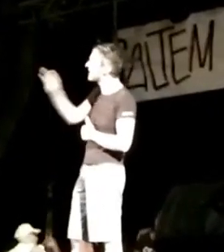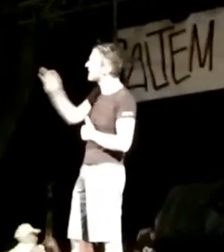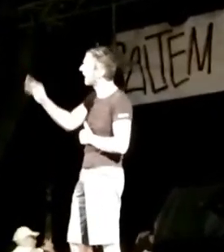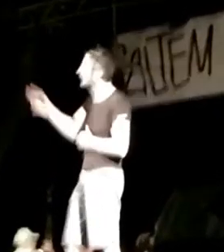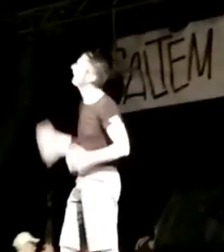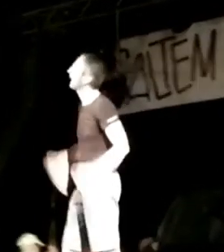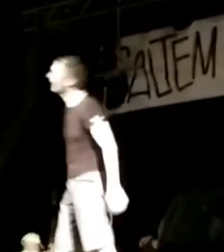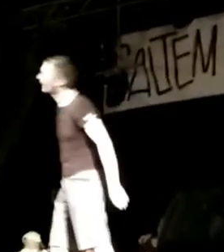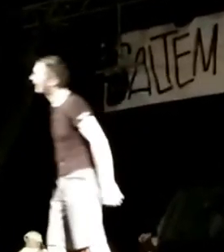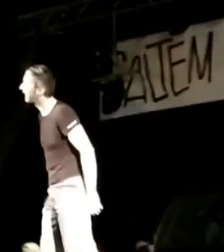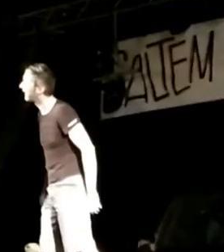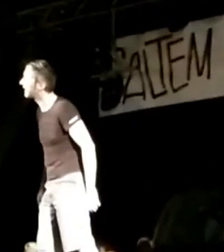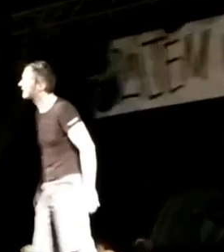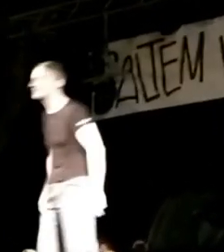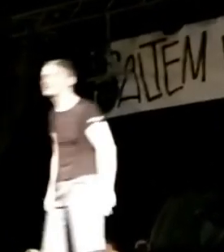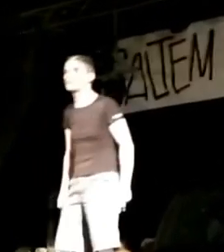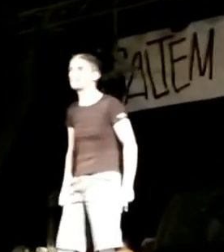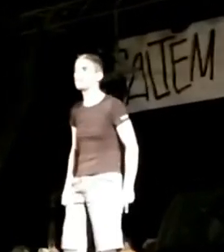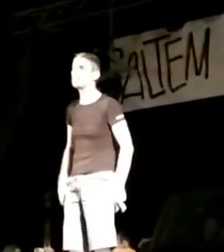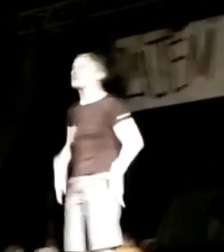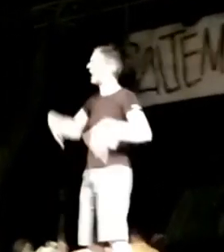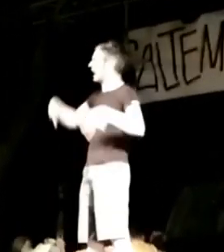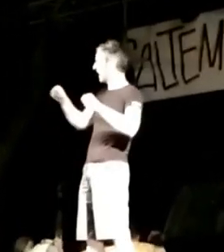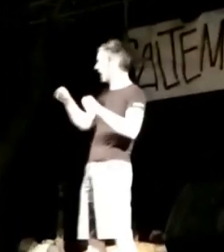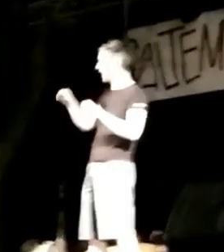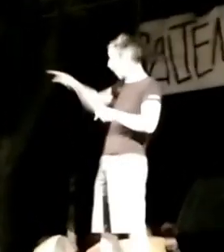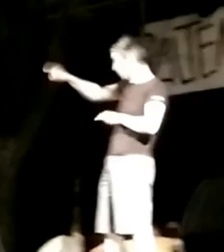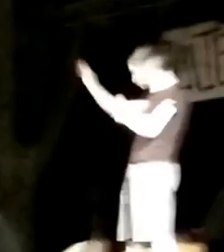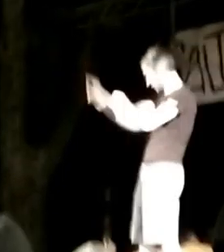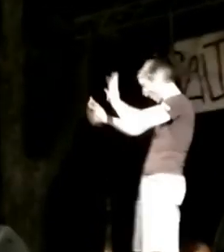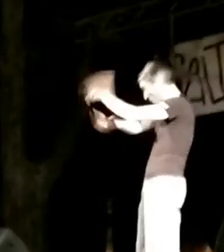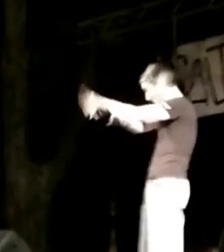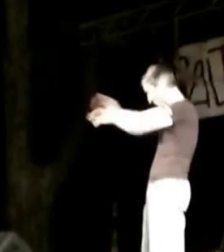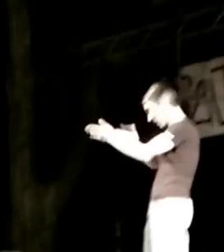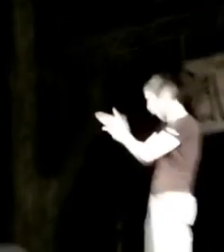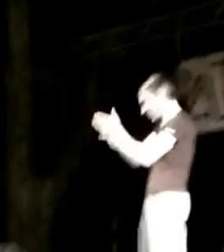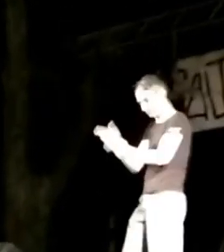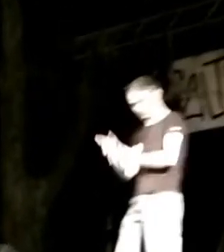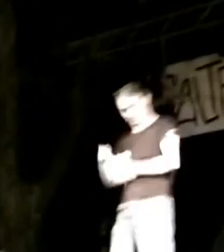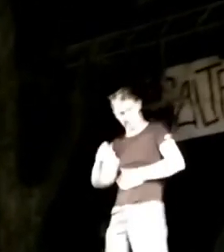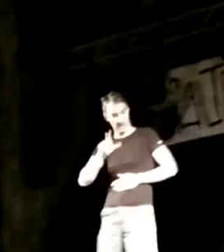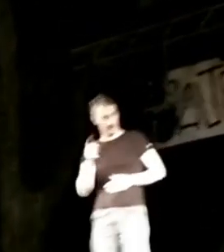Millet, ningú ha passat per presó dels que heu robat. El Millet no està a la presó.